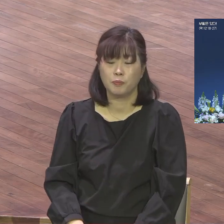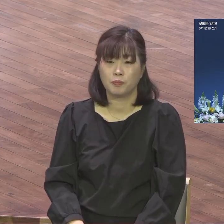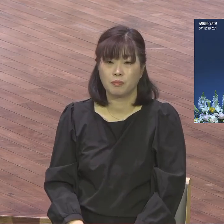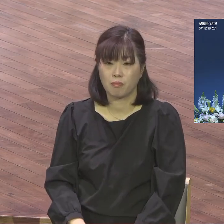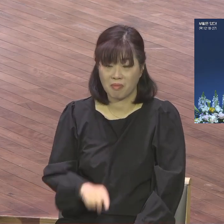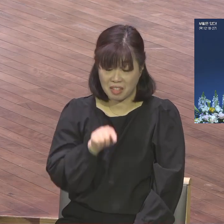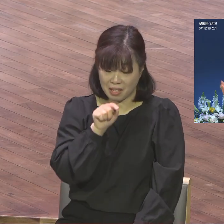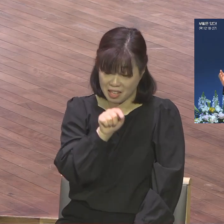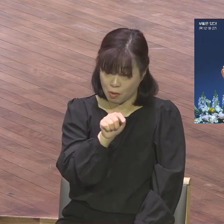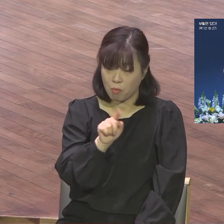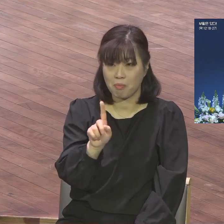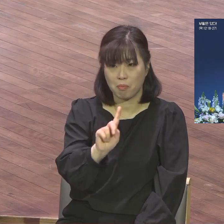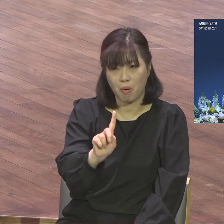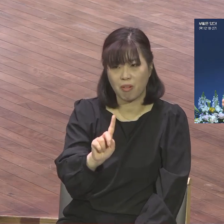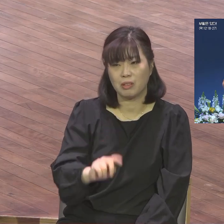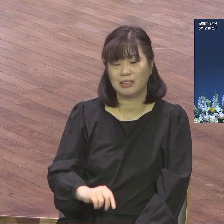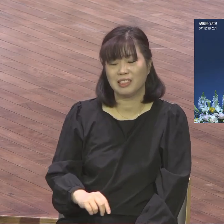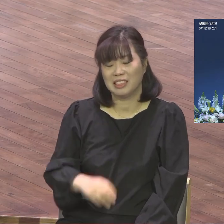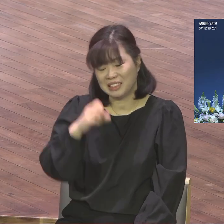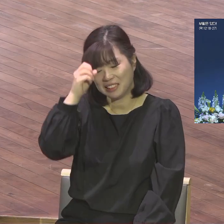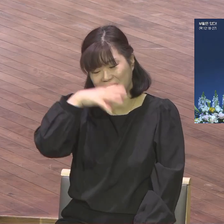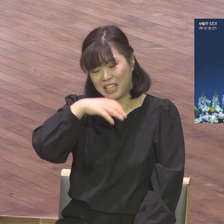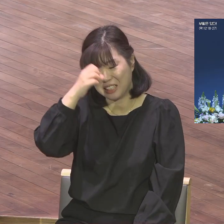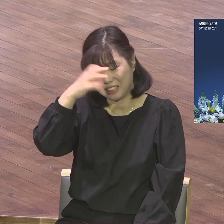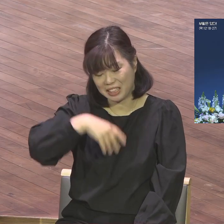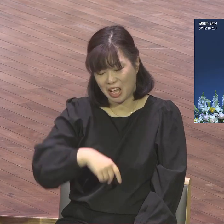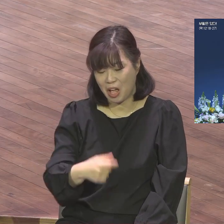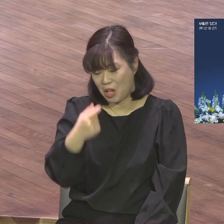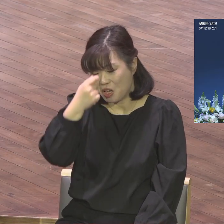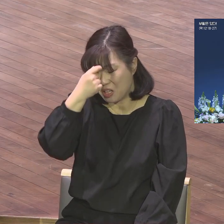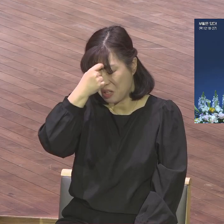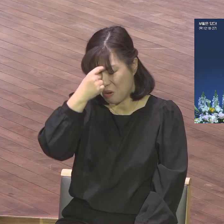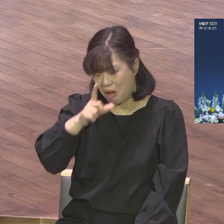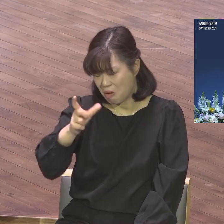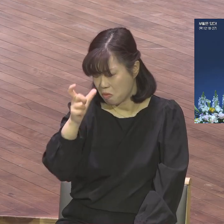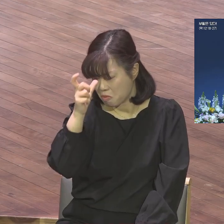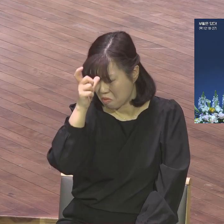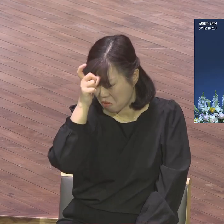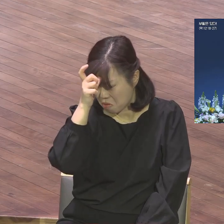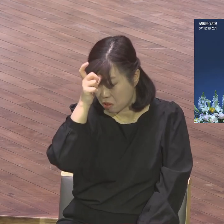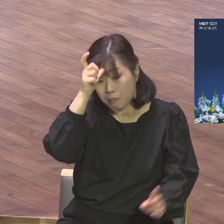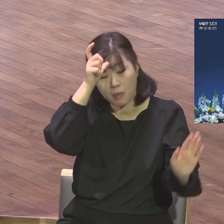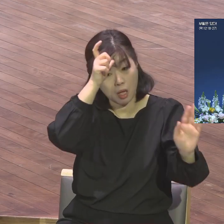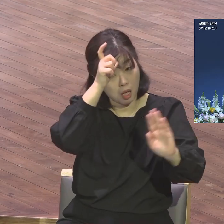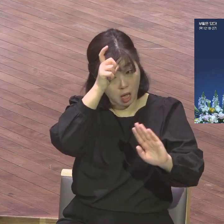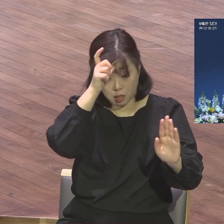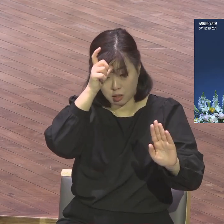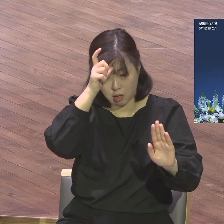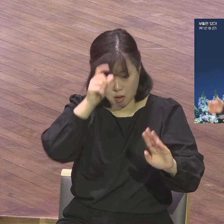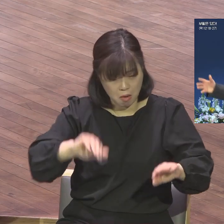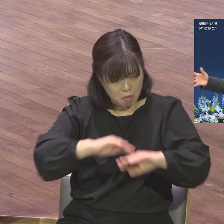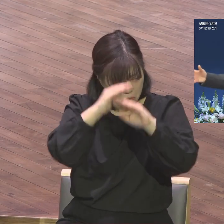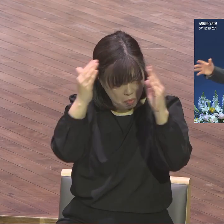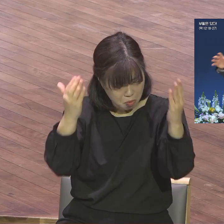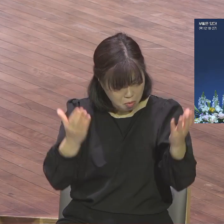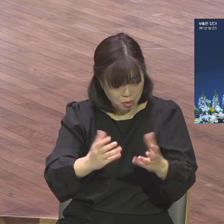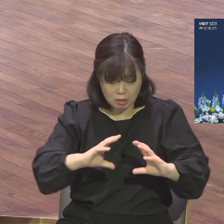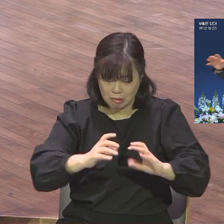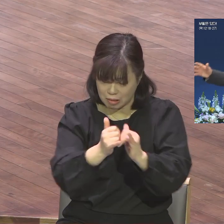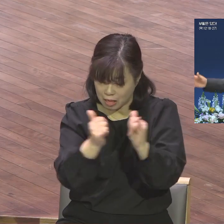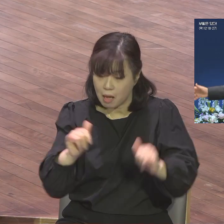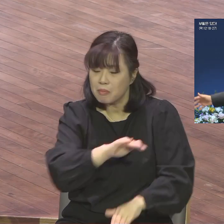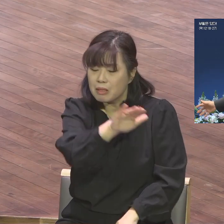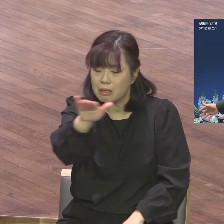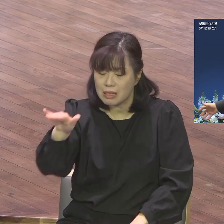아니라 전 세계가 인정하고 기념하는 사건이에요. 예수님의 탄생을